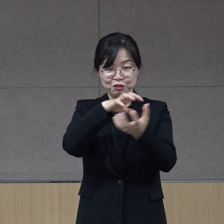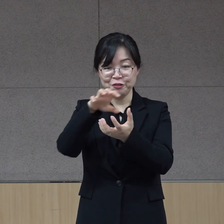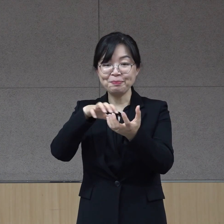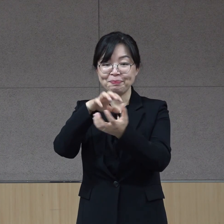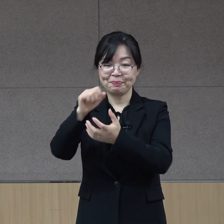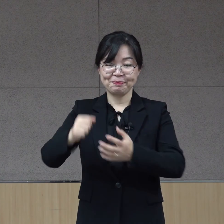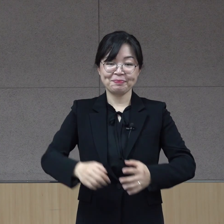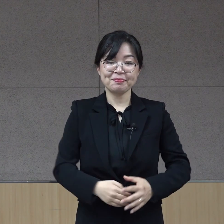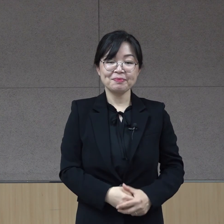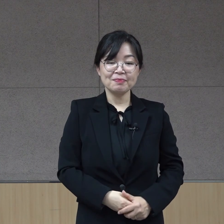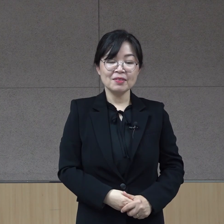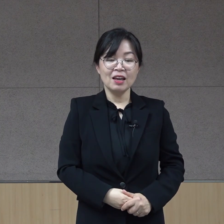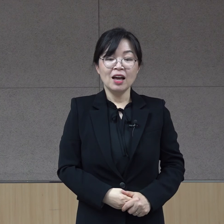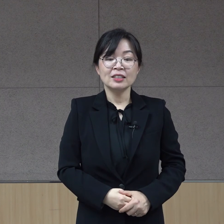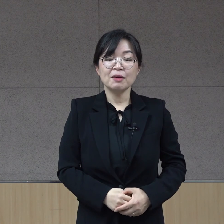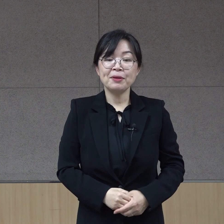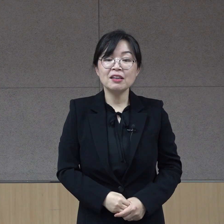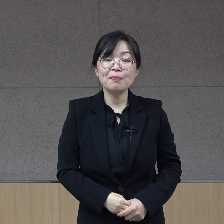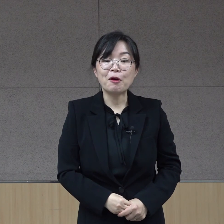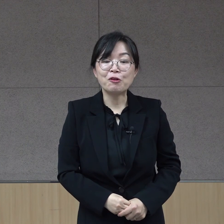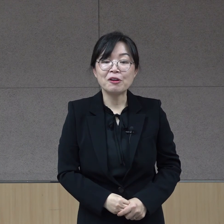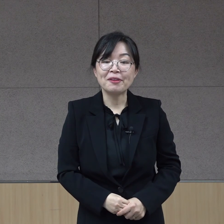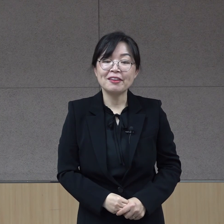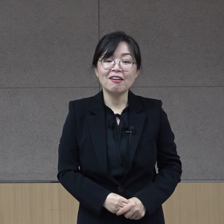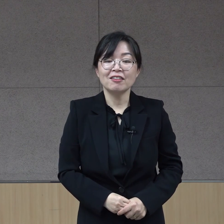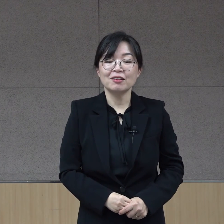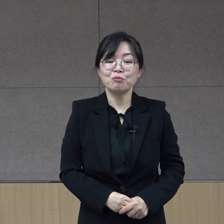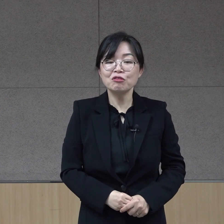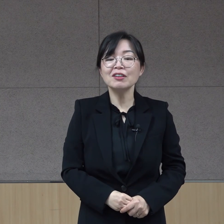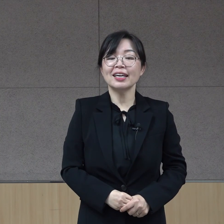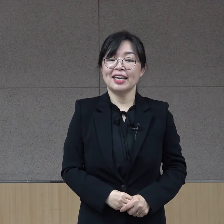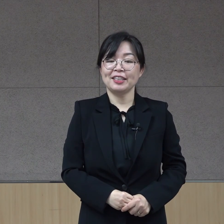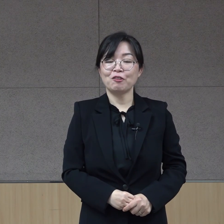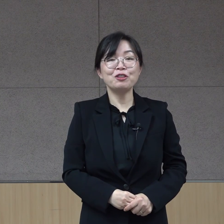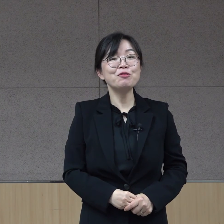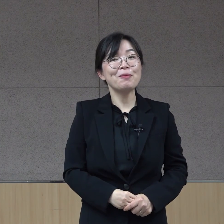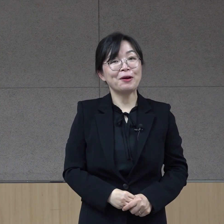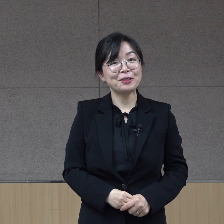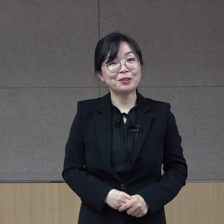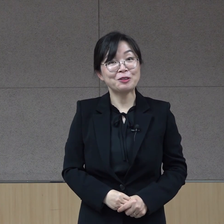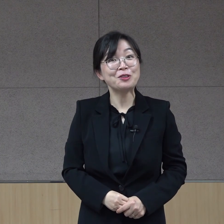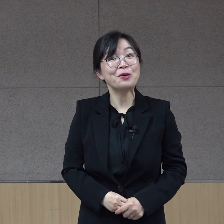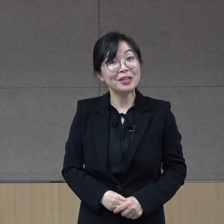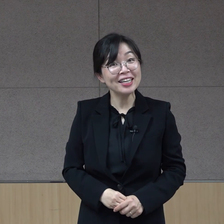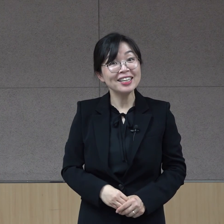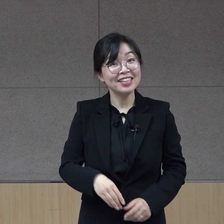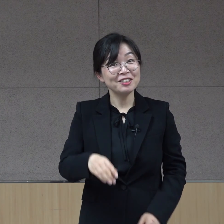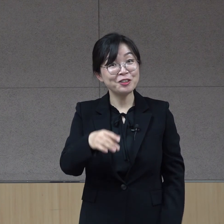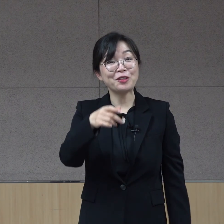구름. 자, 비를 배우려면요. 물을 알아야 돼. 우리 물 배웠었죠. 수요일.